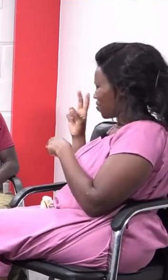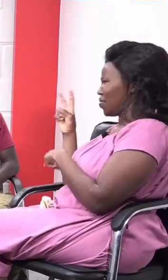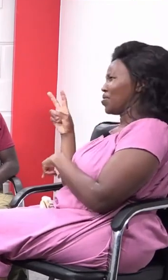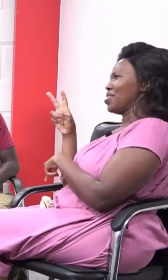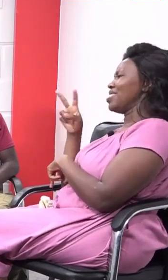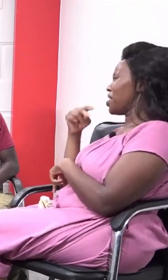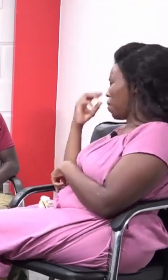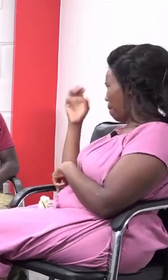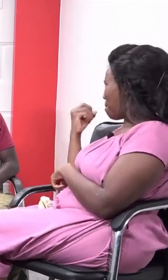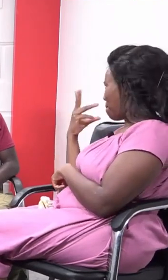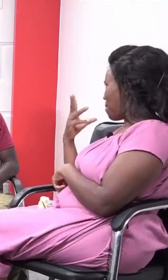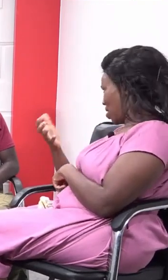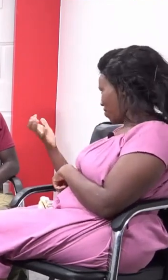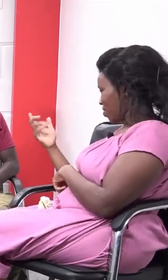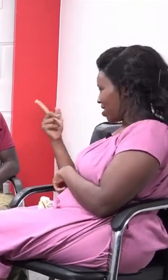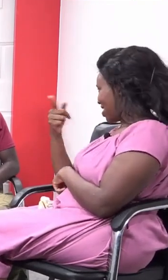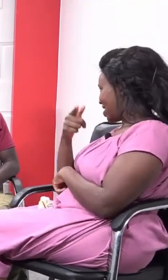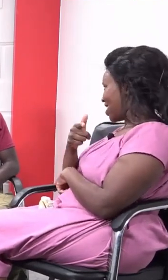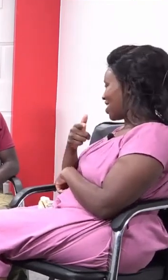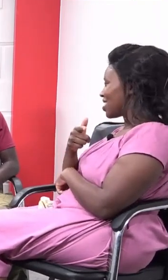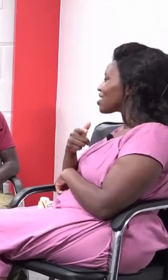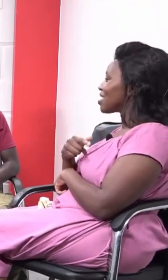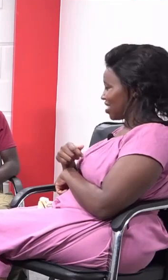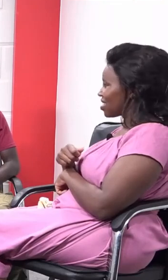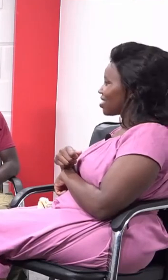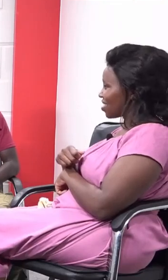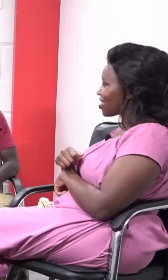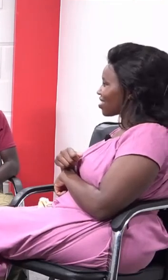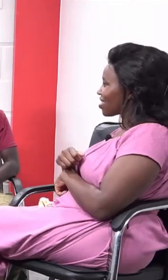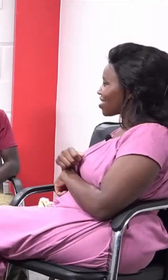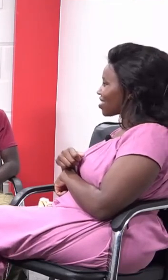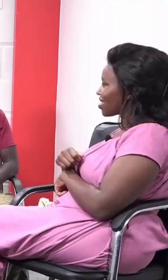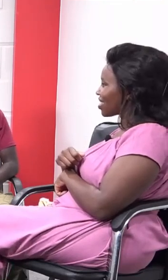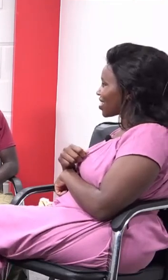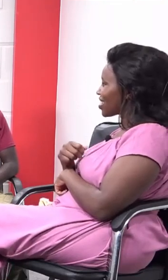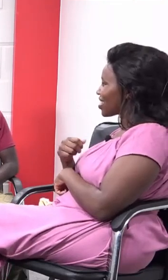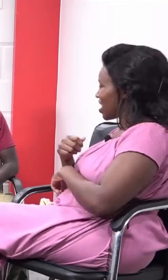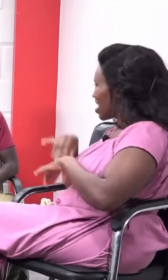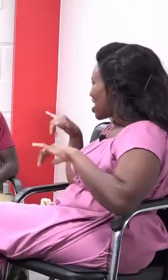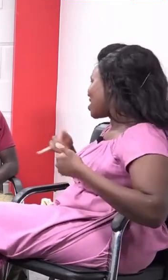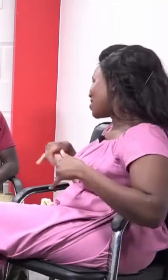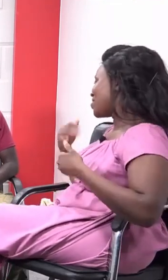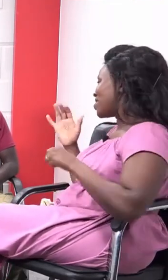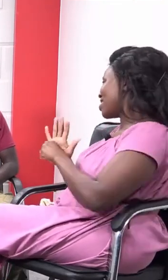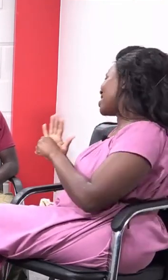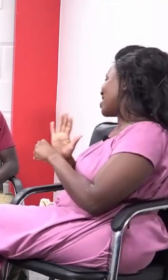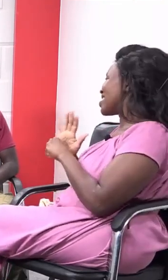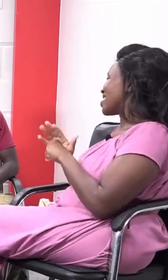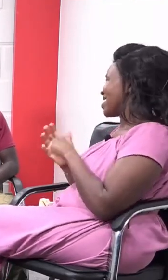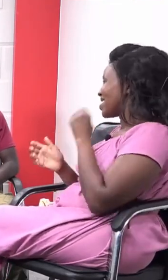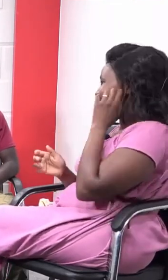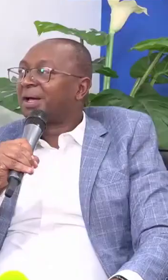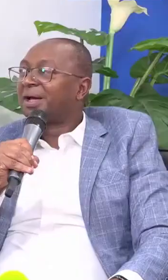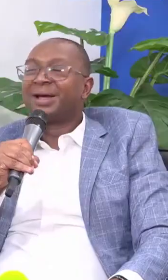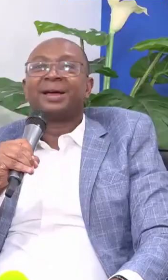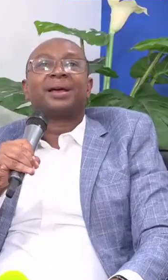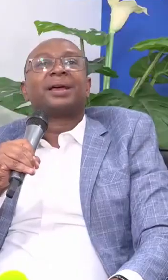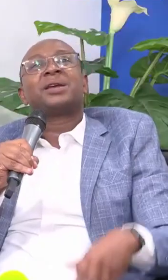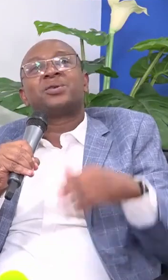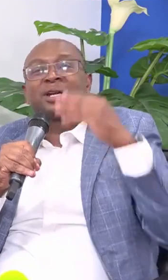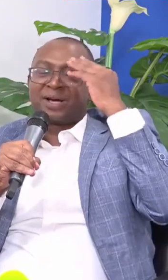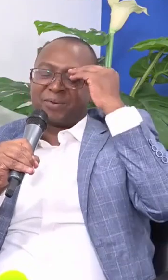Mtu mwingine maybe jicho yake haioni vizuri moja. It's the same thing. Hata kuna mtu aliniambia tukisema ni disability basi hata wanaona tukiongea sana ni kama